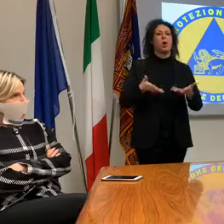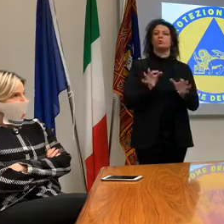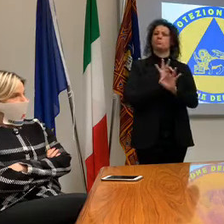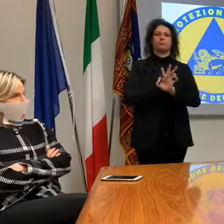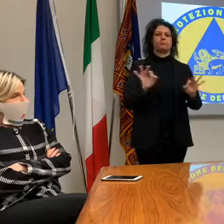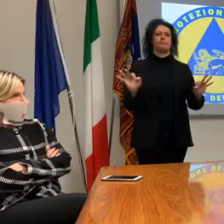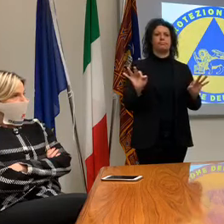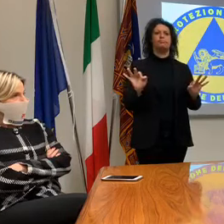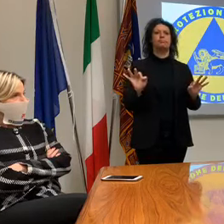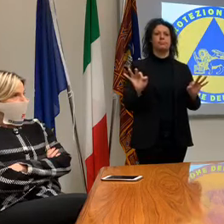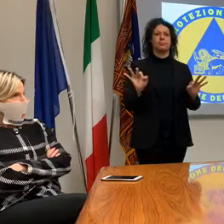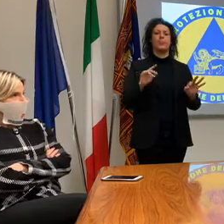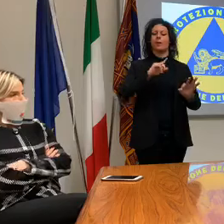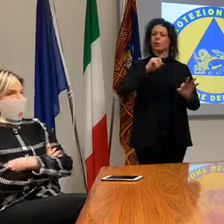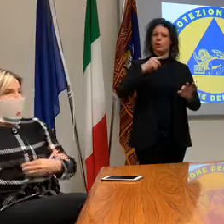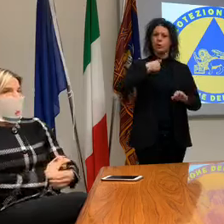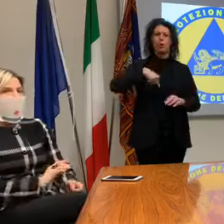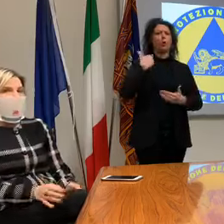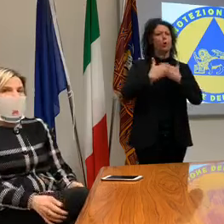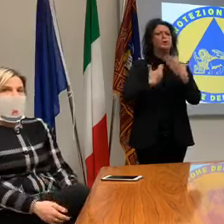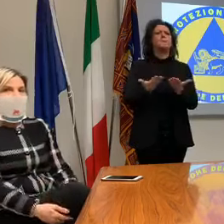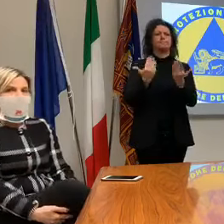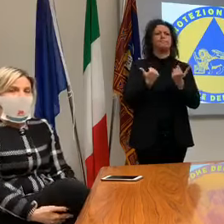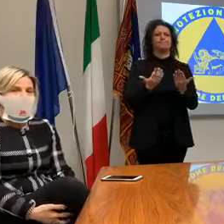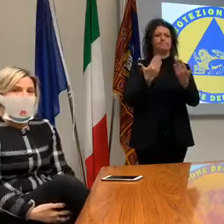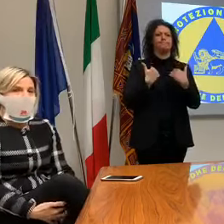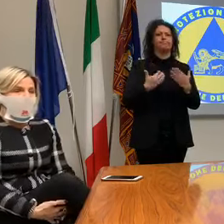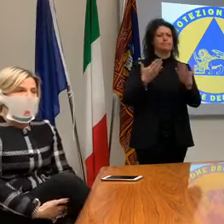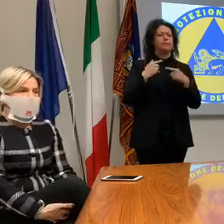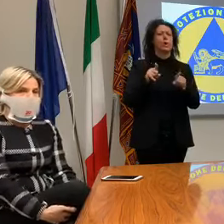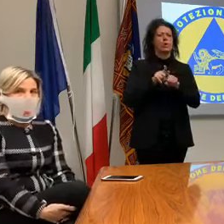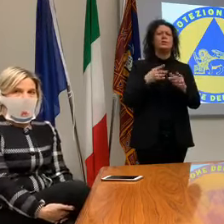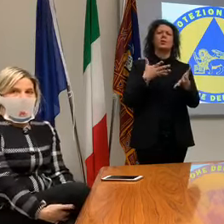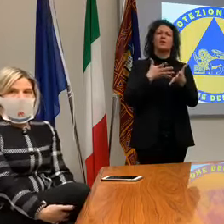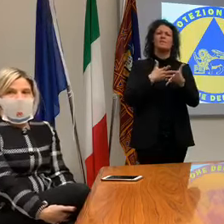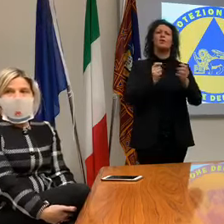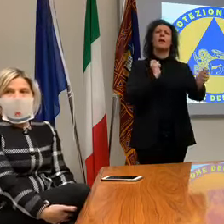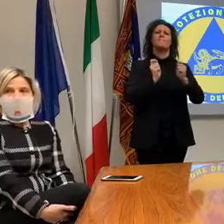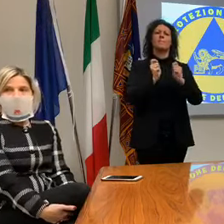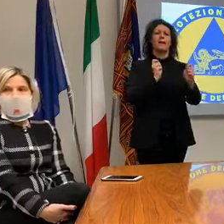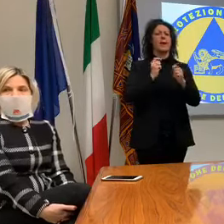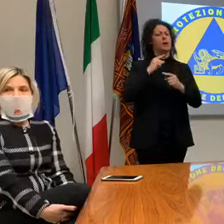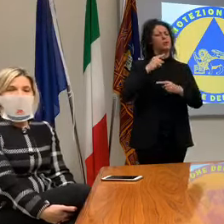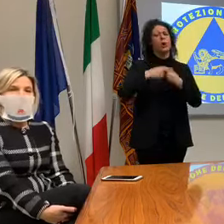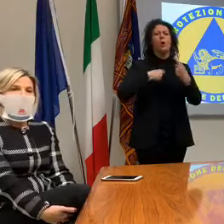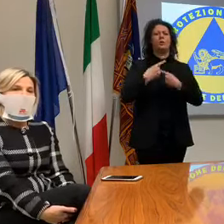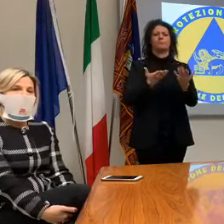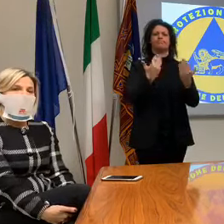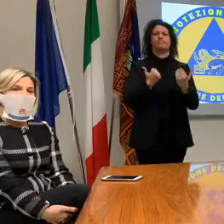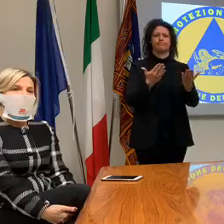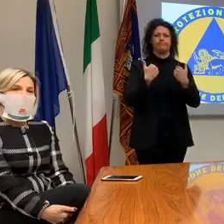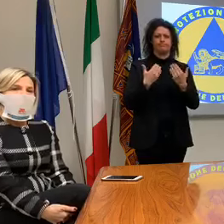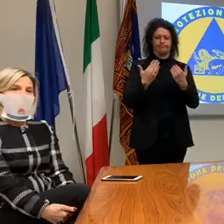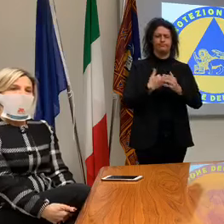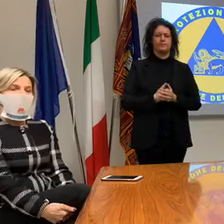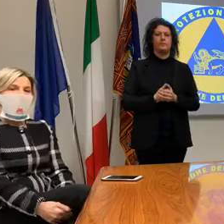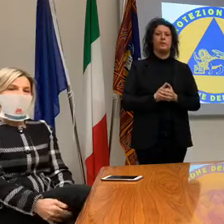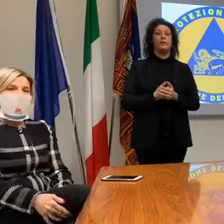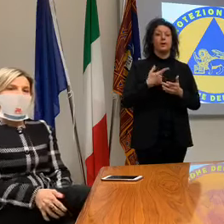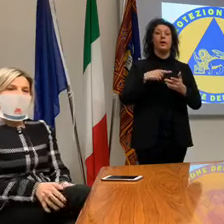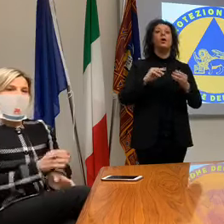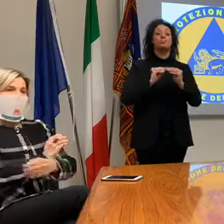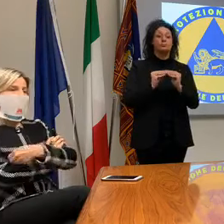respiratori. Continuiamo ad acquistare con le difficoltà dei mercati, continuiamo ad allestire terapie semi-intensive, perché è